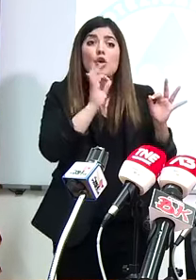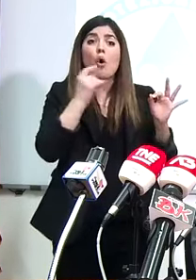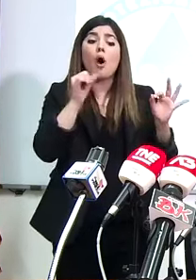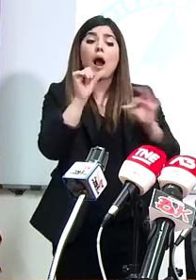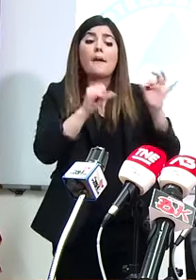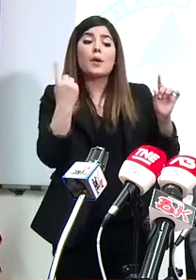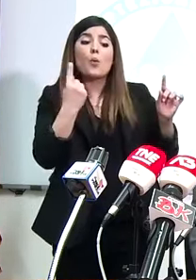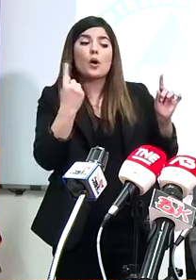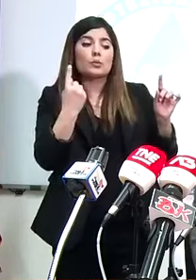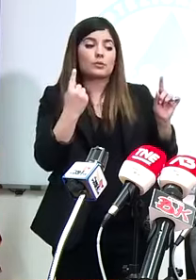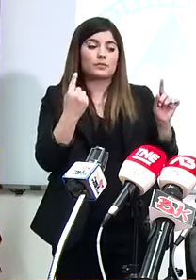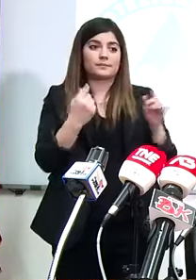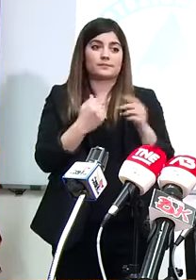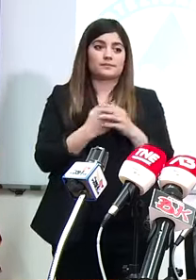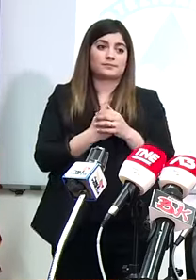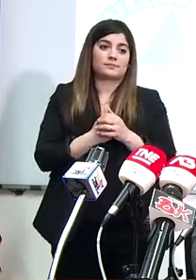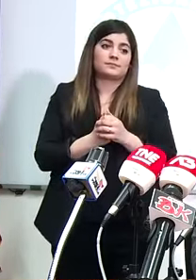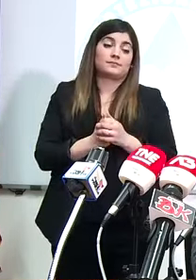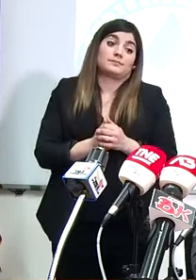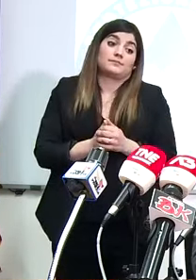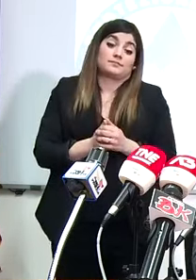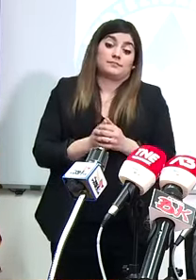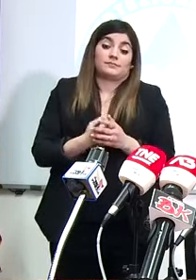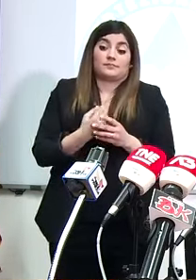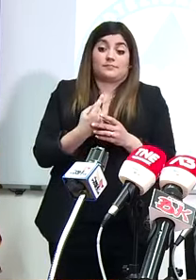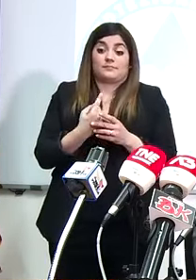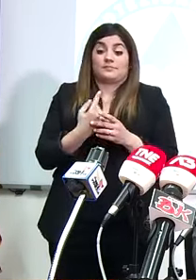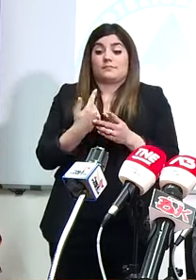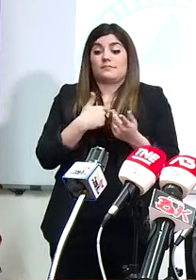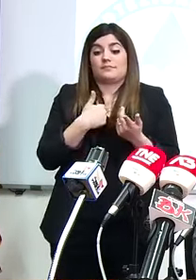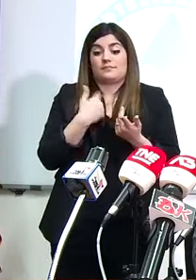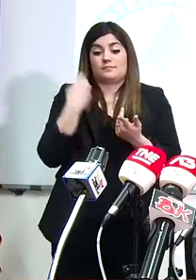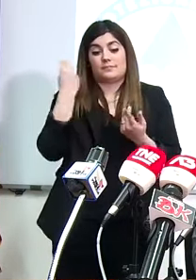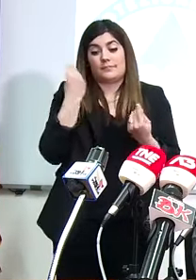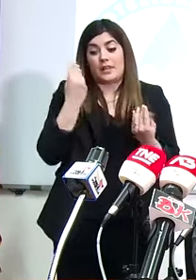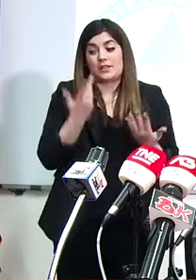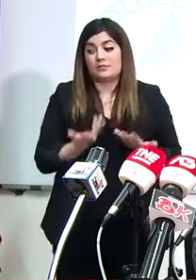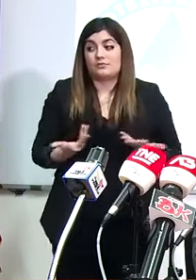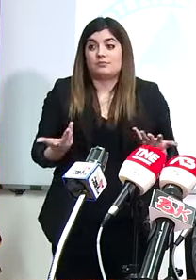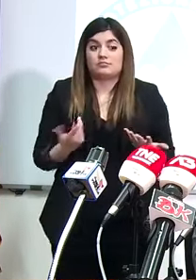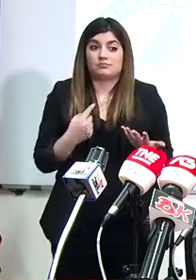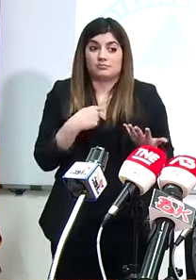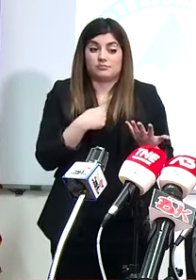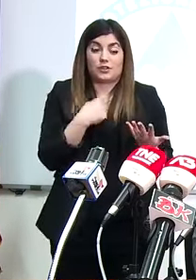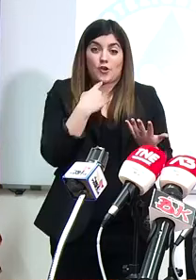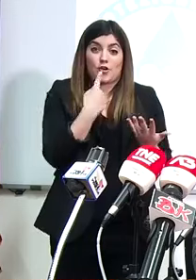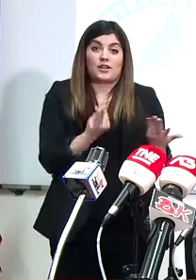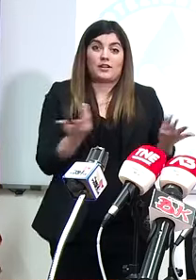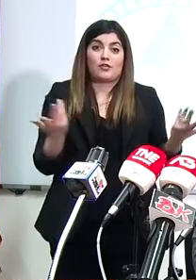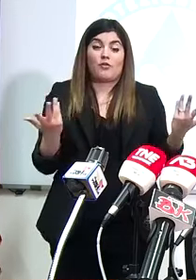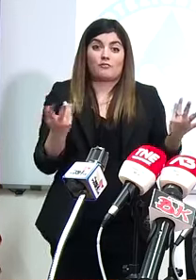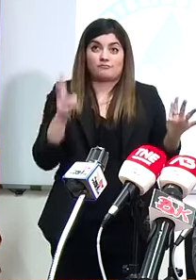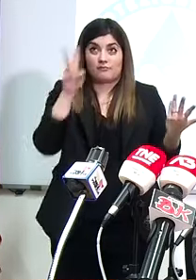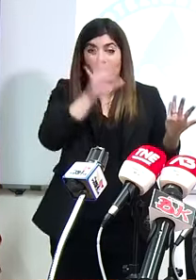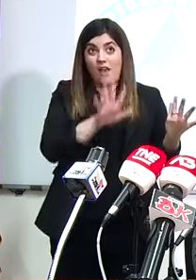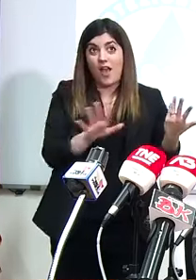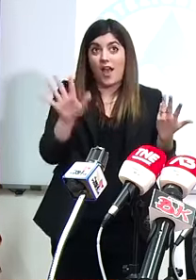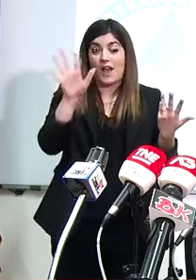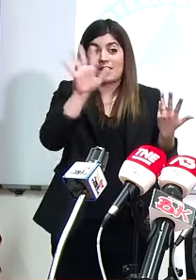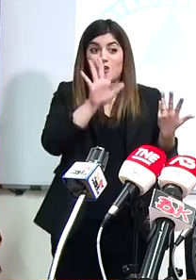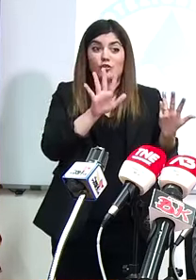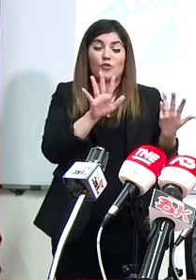guarda deve un imperativo no io dico che ovvio un evento più